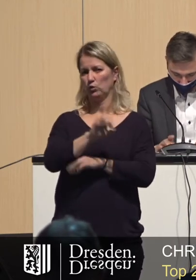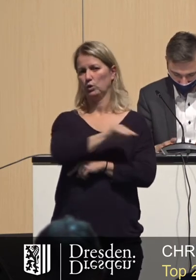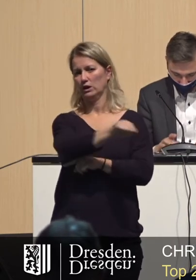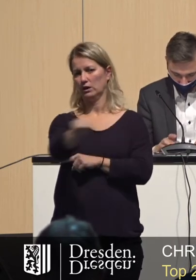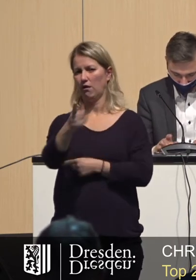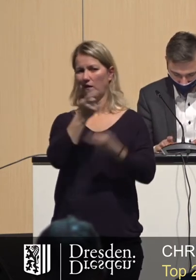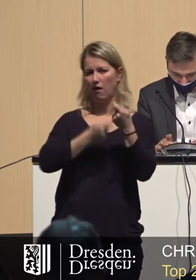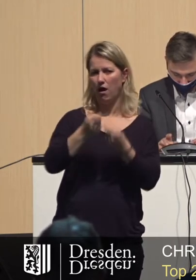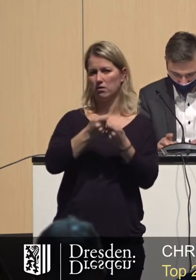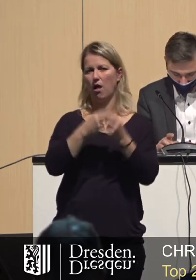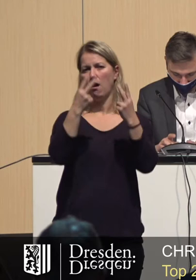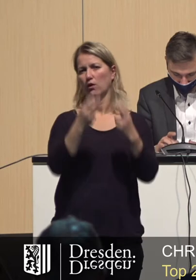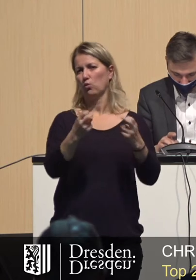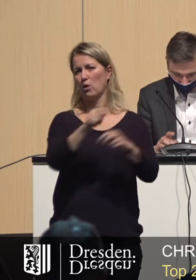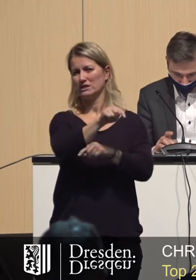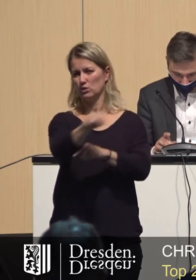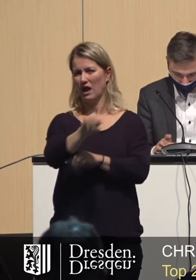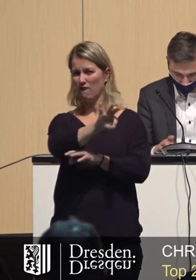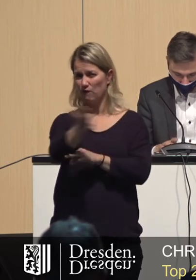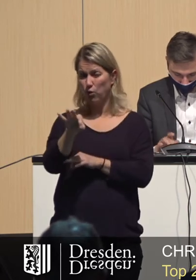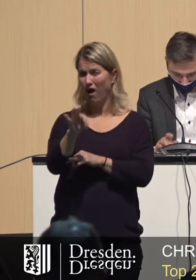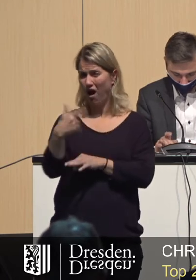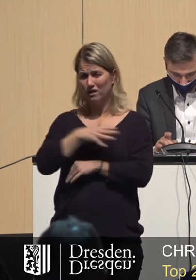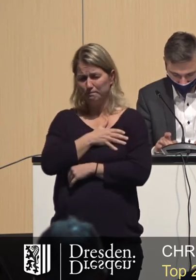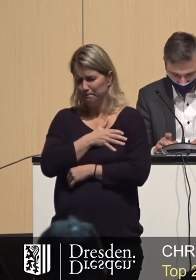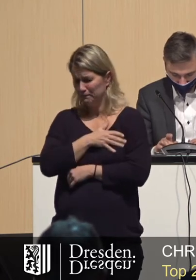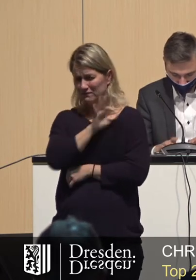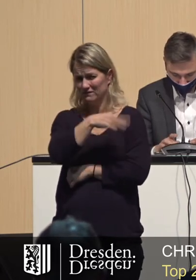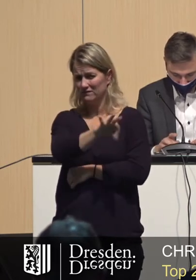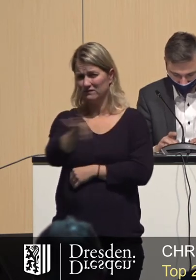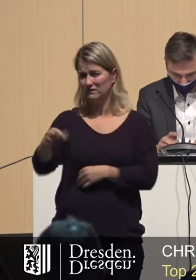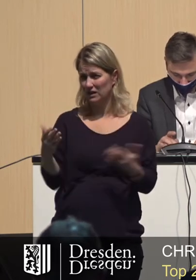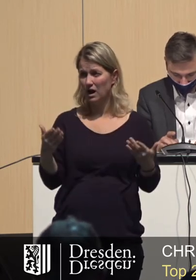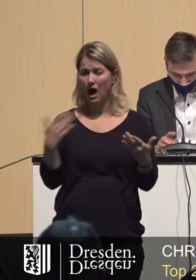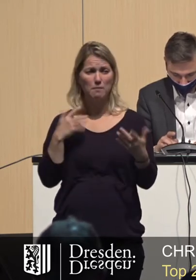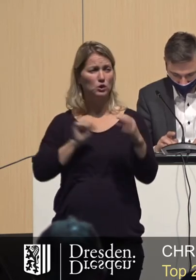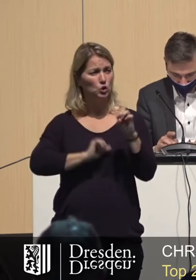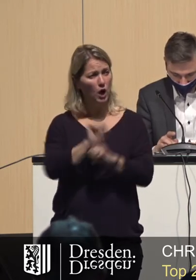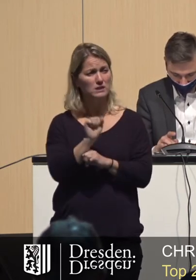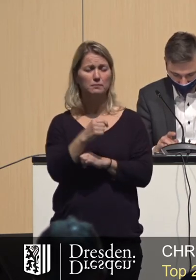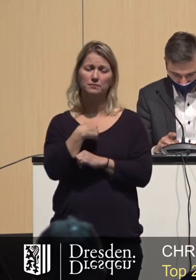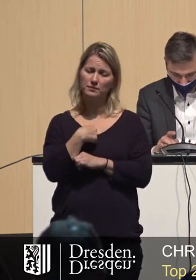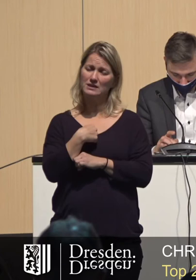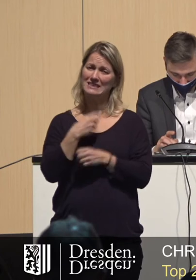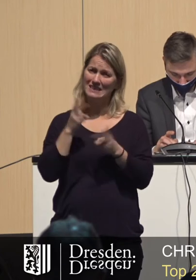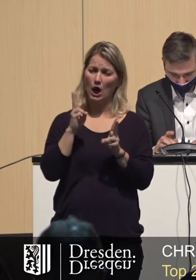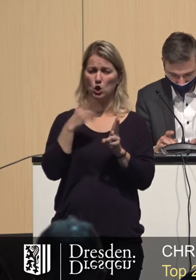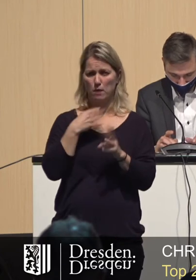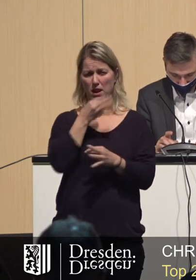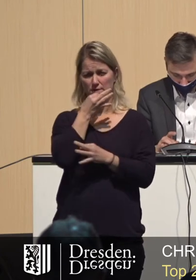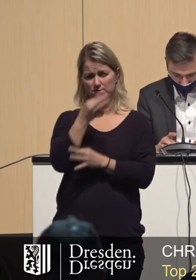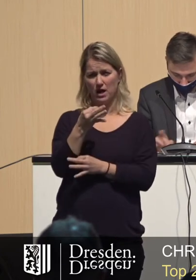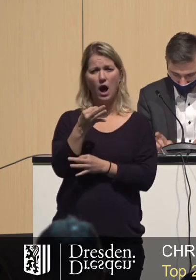die Händler einsetzt, deren Wohl und Wehe uns allen am Herzen liegen. Aber ich möchte jetzt noch mal die Fragen